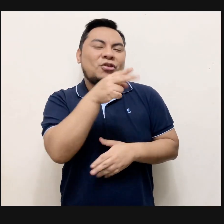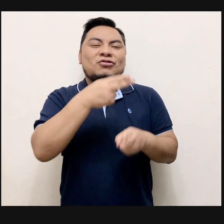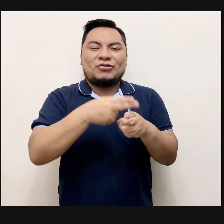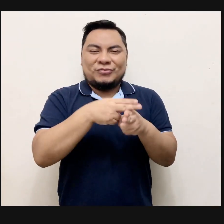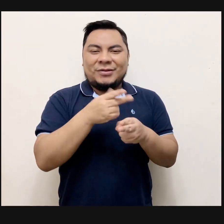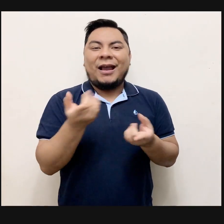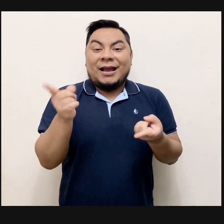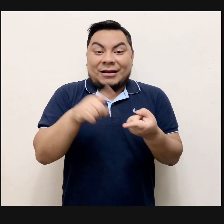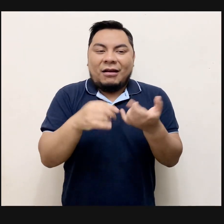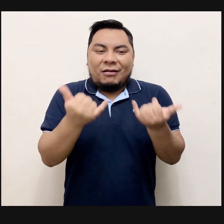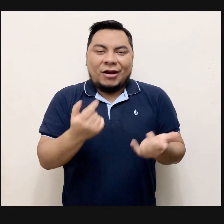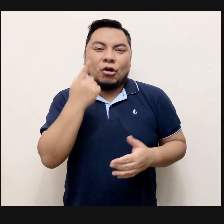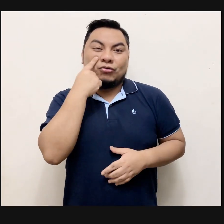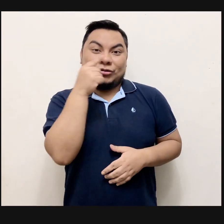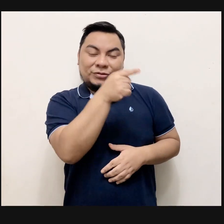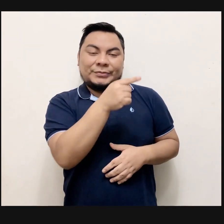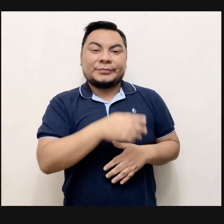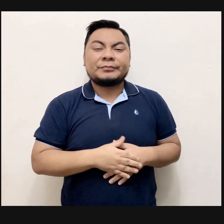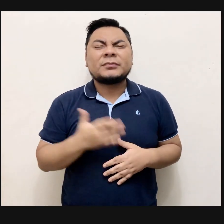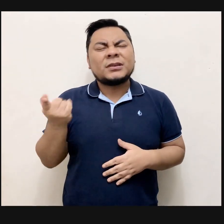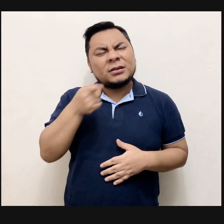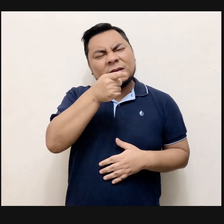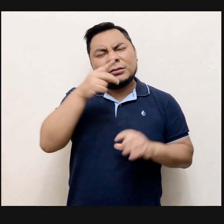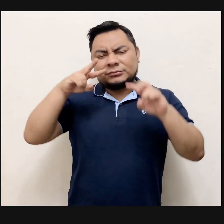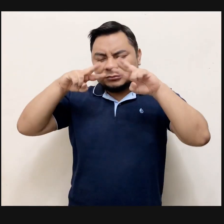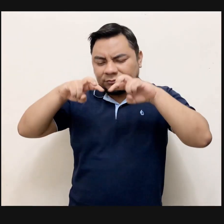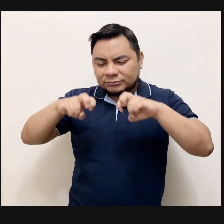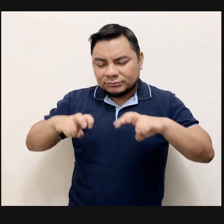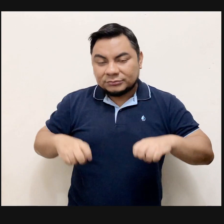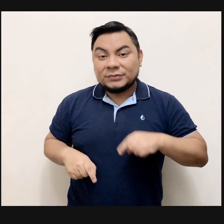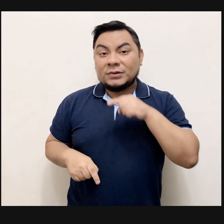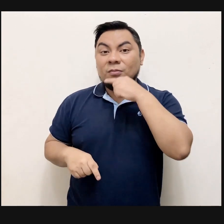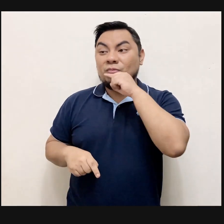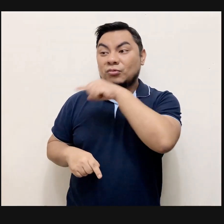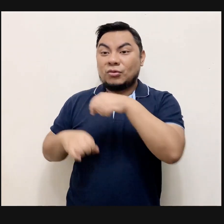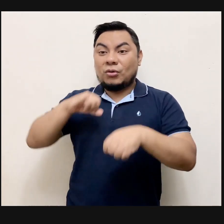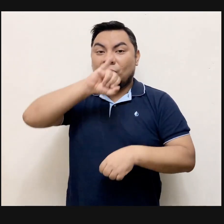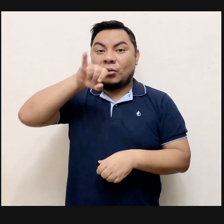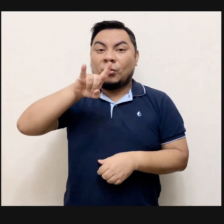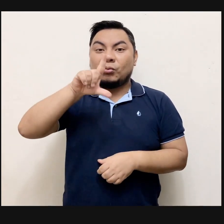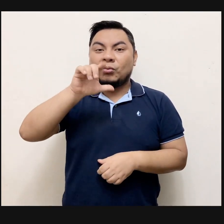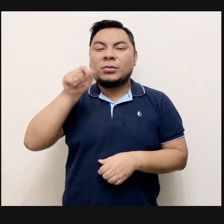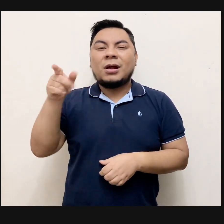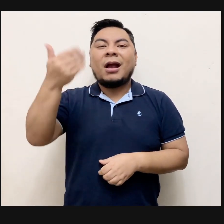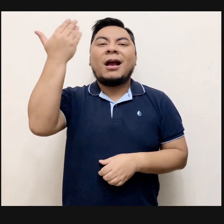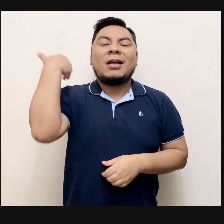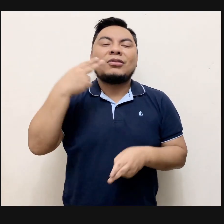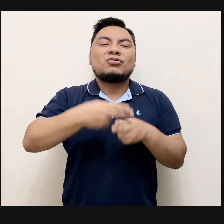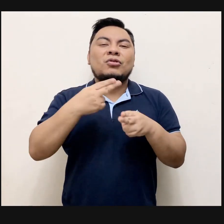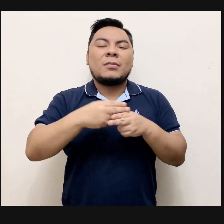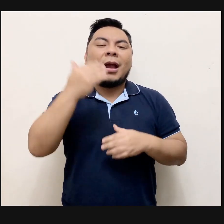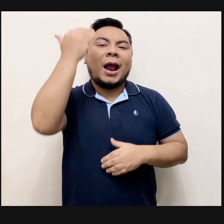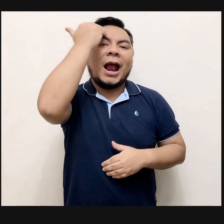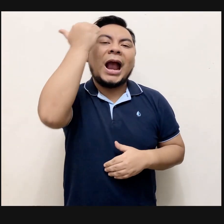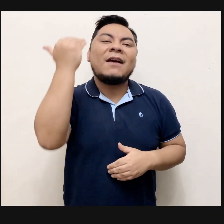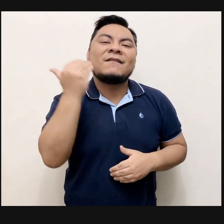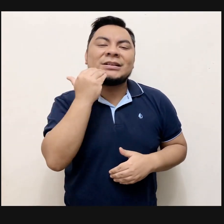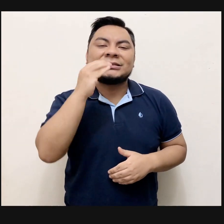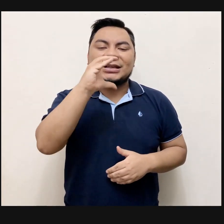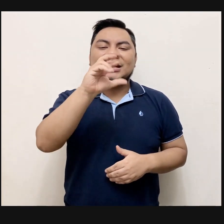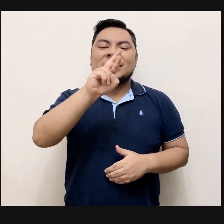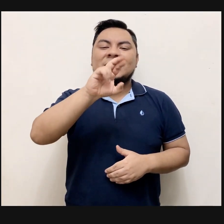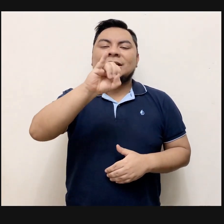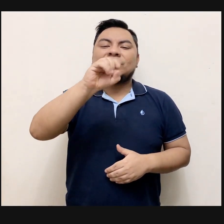hoy. Posteriores investigaciones indicaron que la artista la bautizó inicialmente como Cabeza de Criolla.